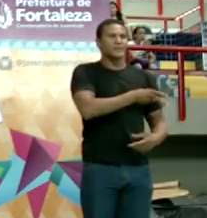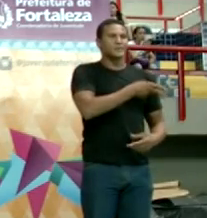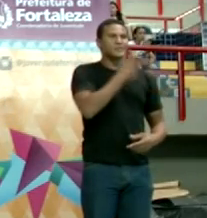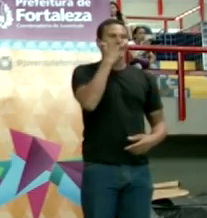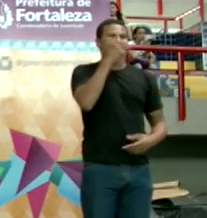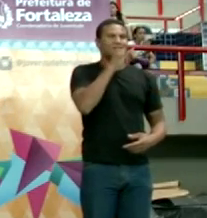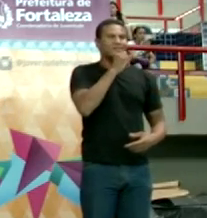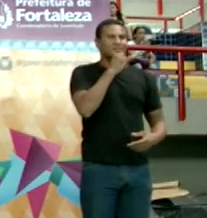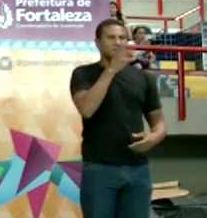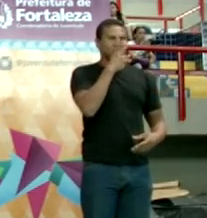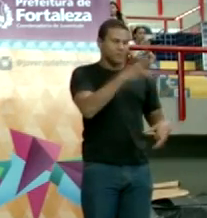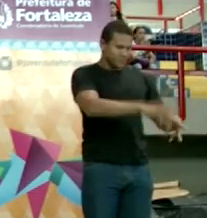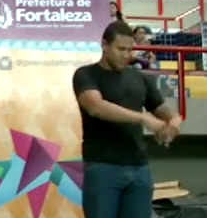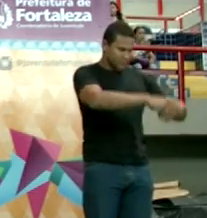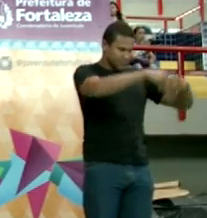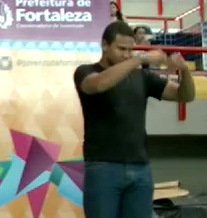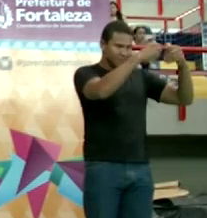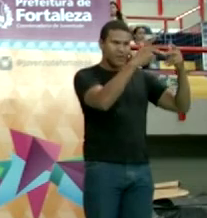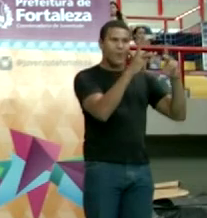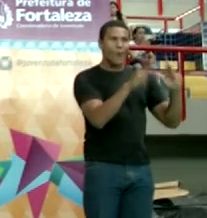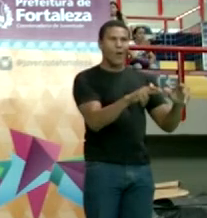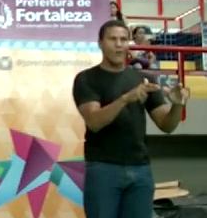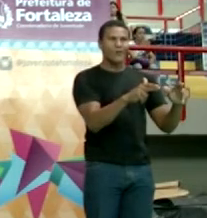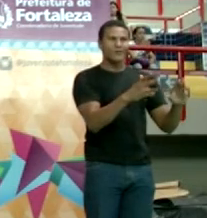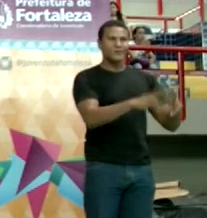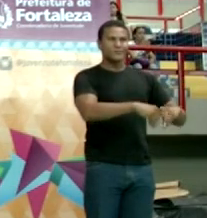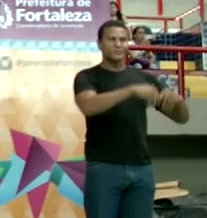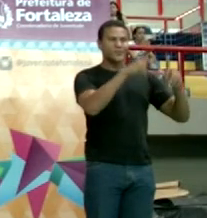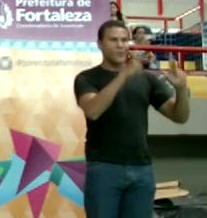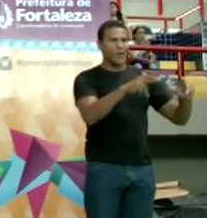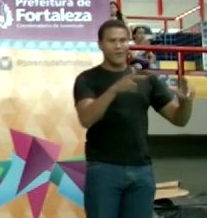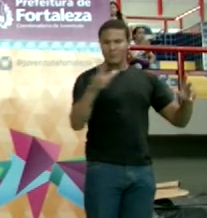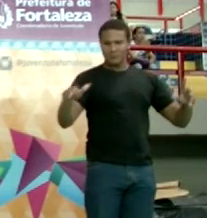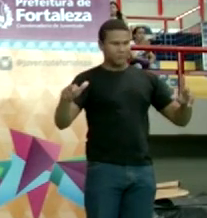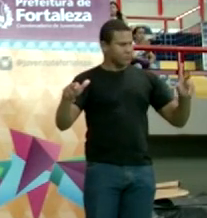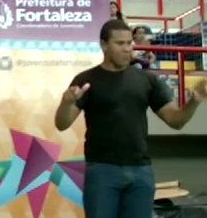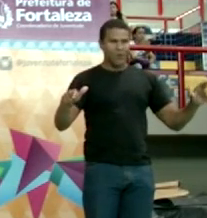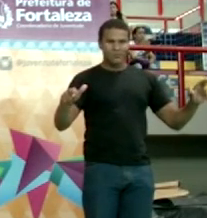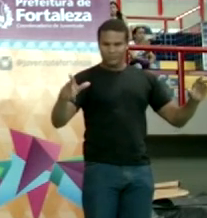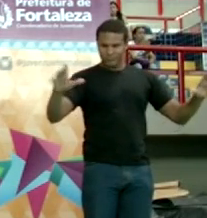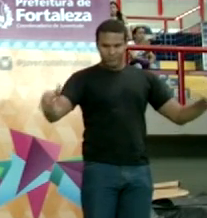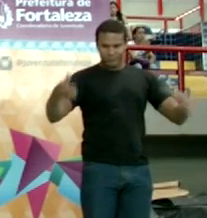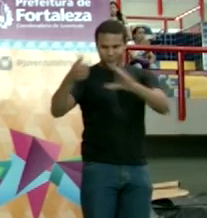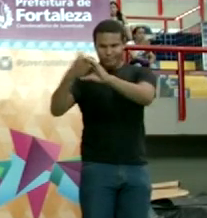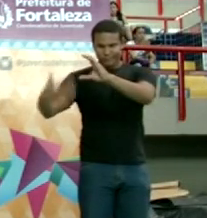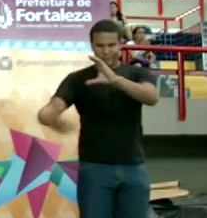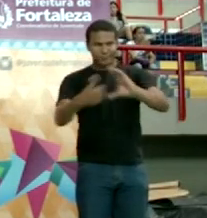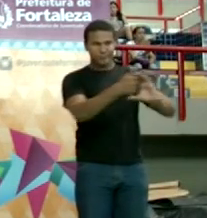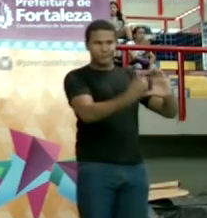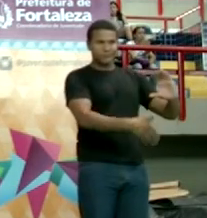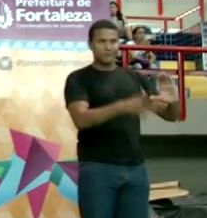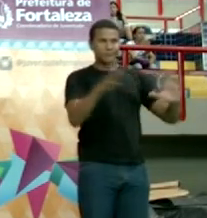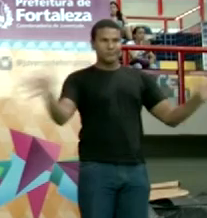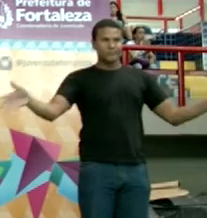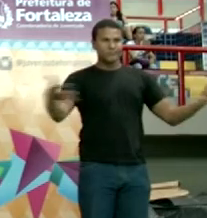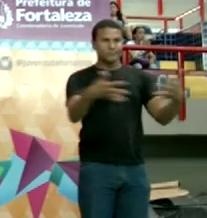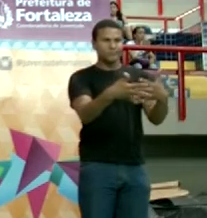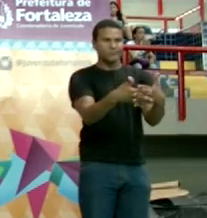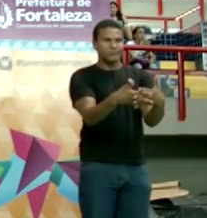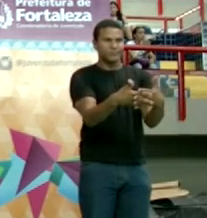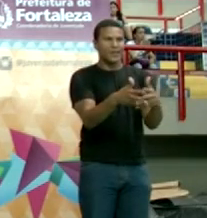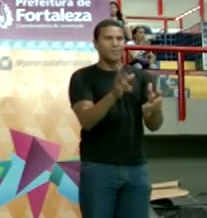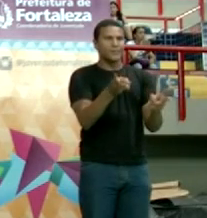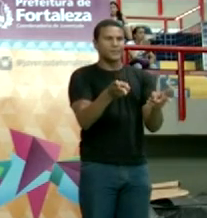eles representam apenas os interesses dos grupos econômicos que estão no poder. É verdade?